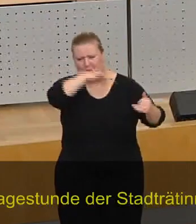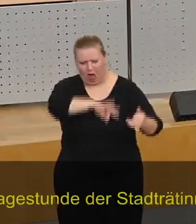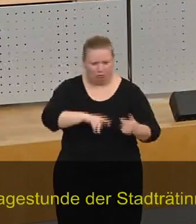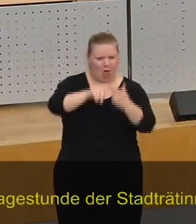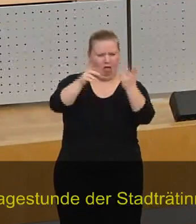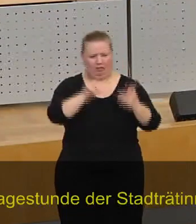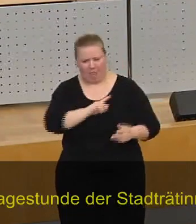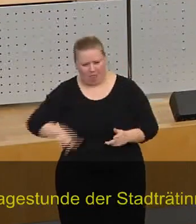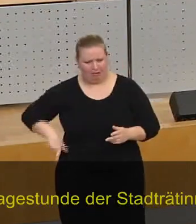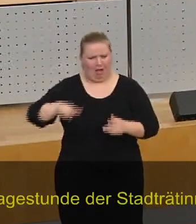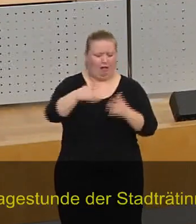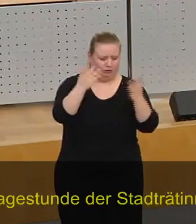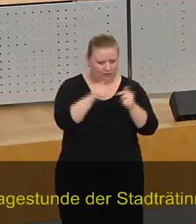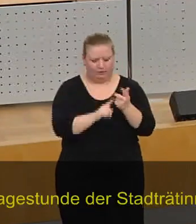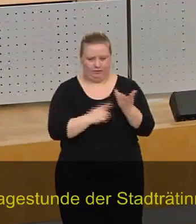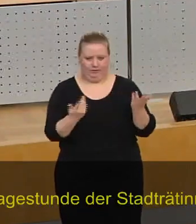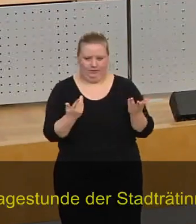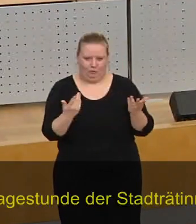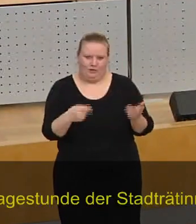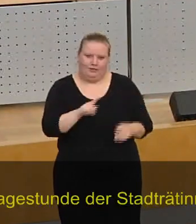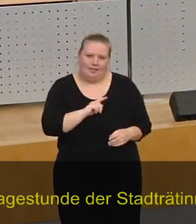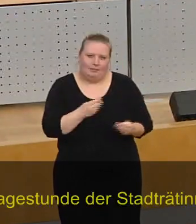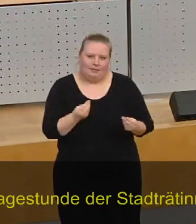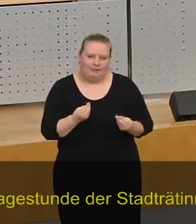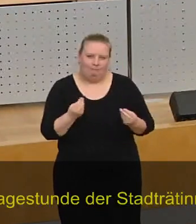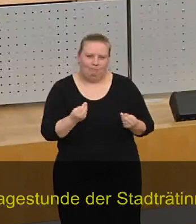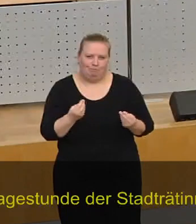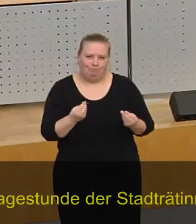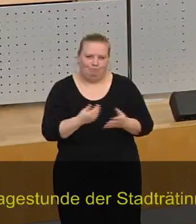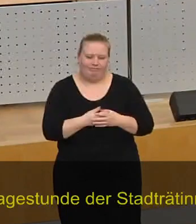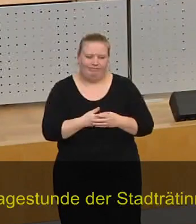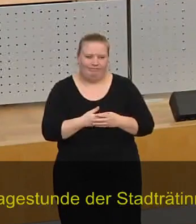selber bezahlt und glaubst du denn das? Und das andere ist,